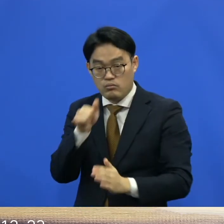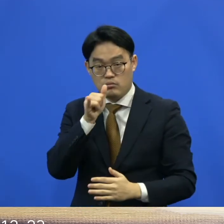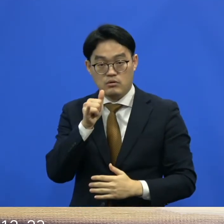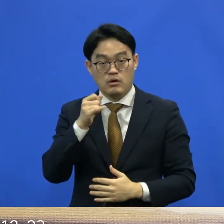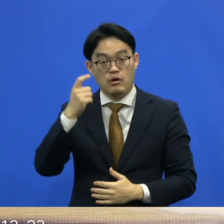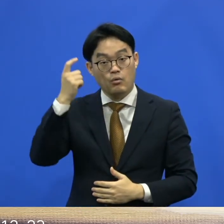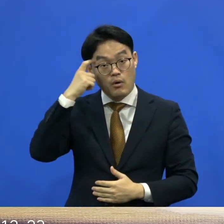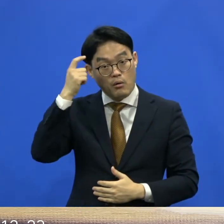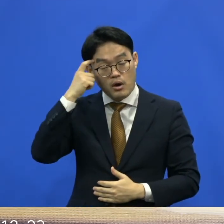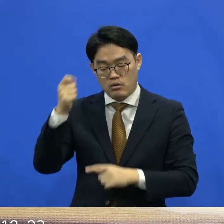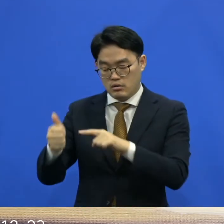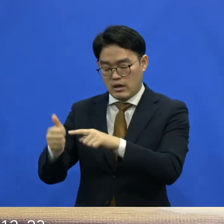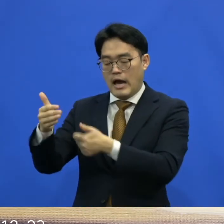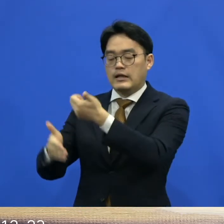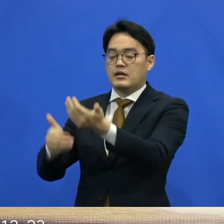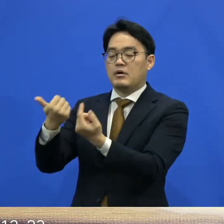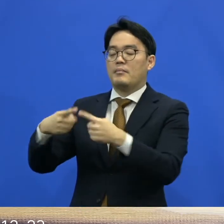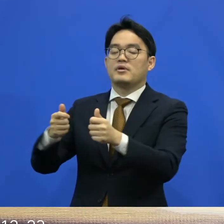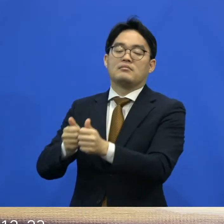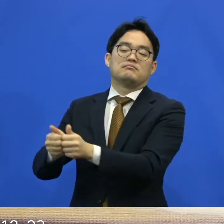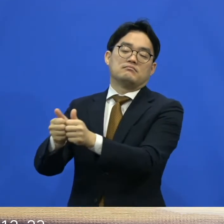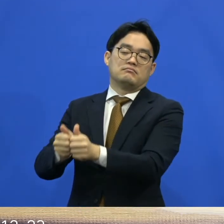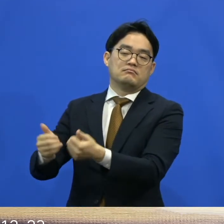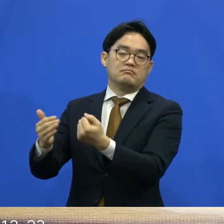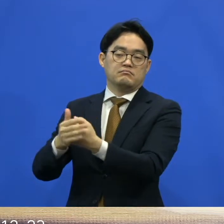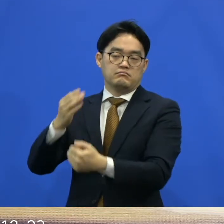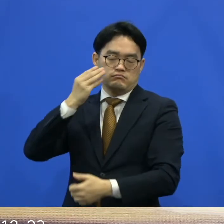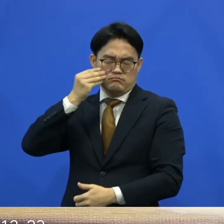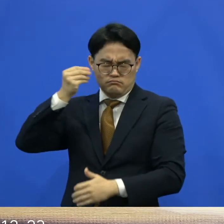그래서 그가 형통한 자가 되었다라고 얘기하지만